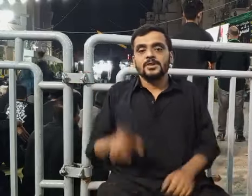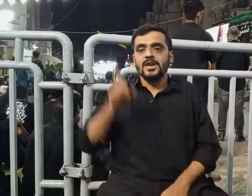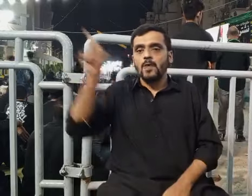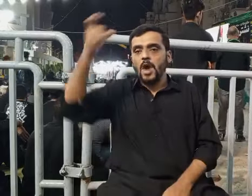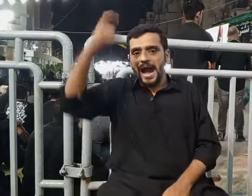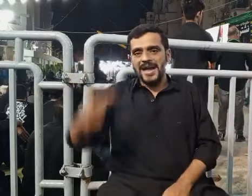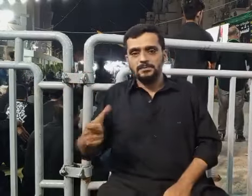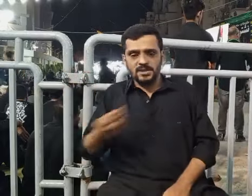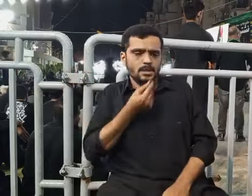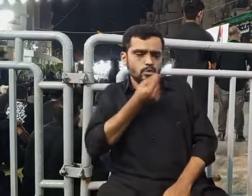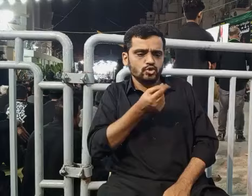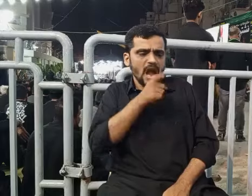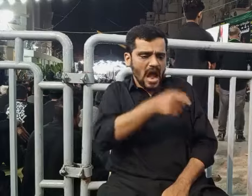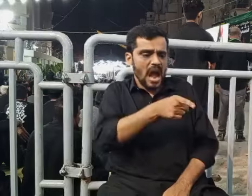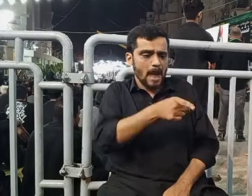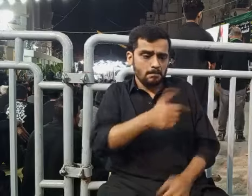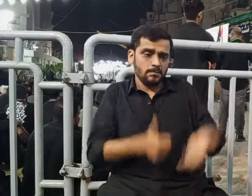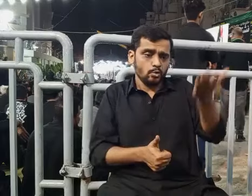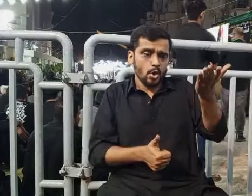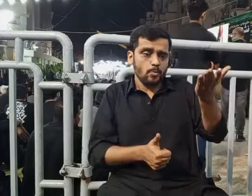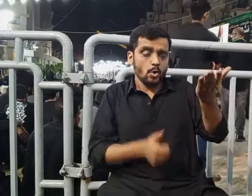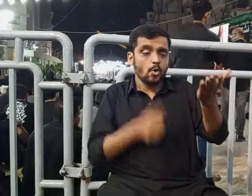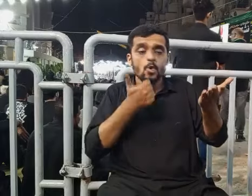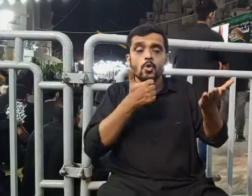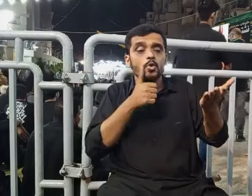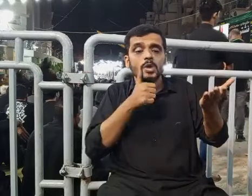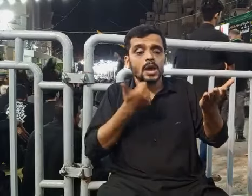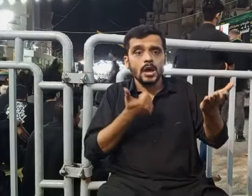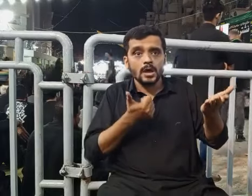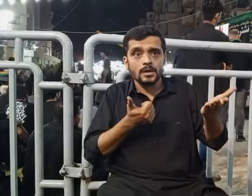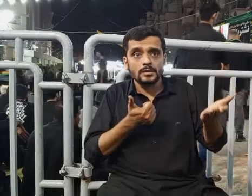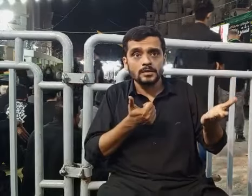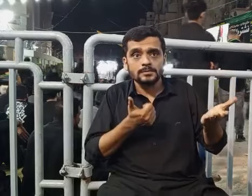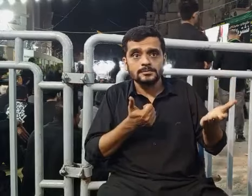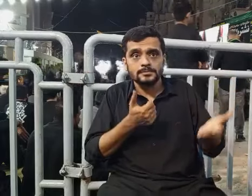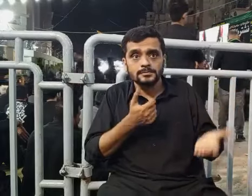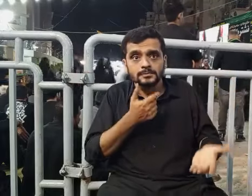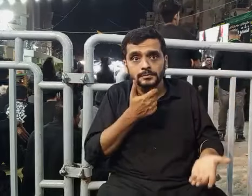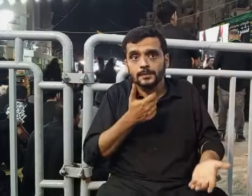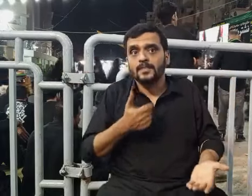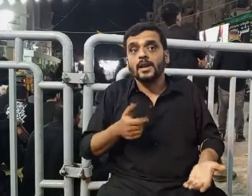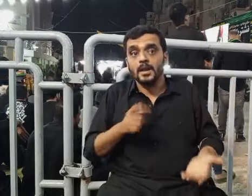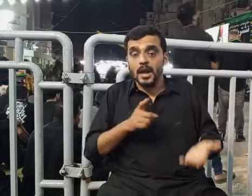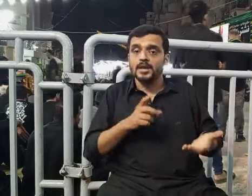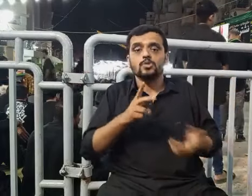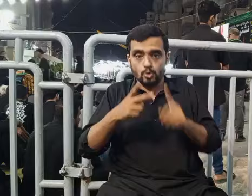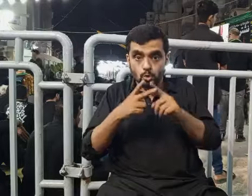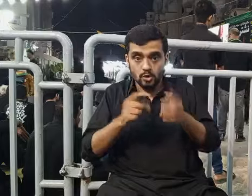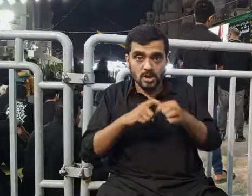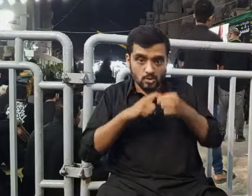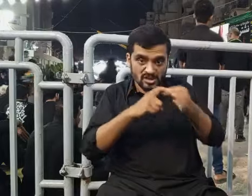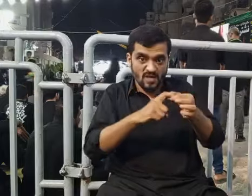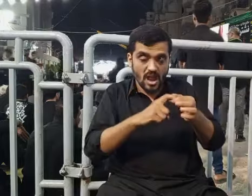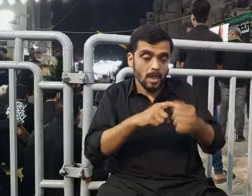دیکھو جانتے ہیں ایک تو نوح علیہ السلام نے فتویٰ کی جس میں نوح علیہ السلام کے لیے کوئی تفسیر